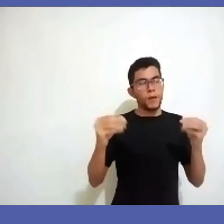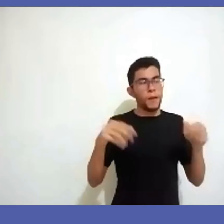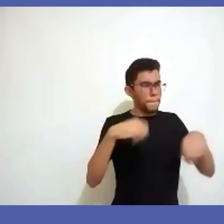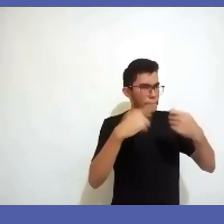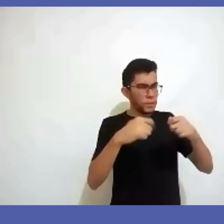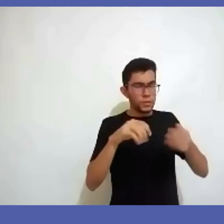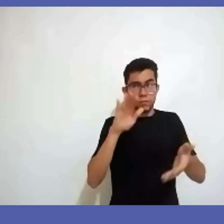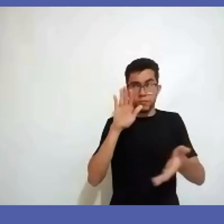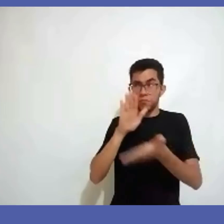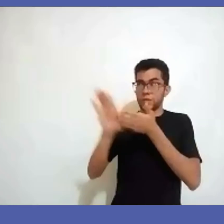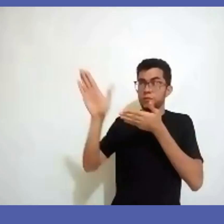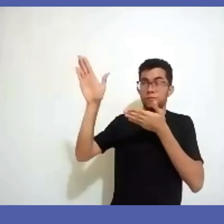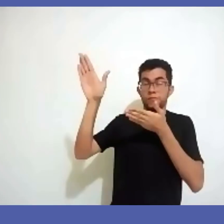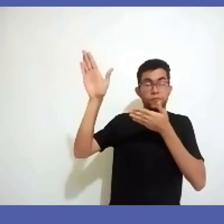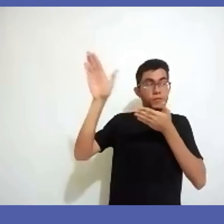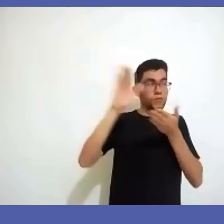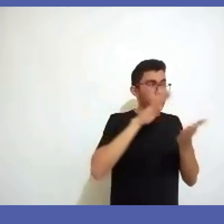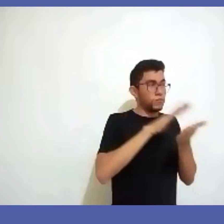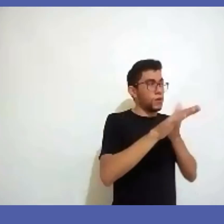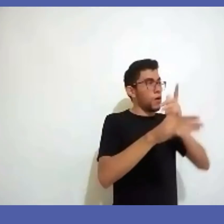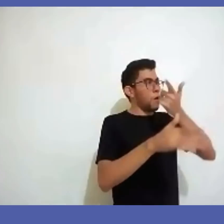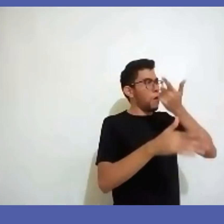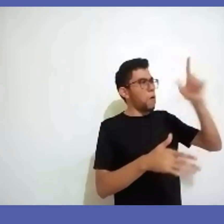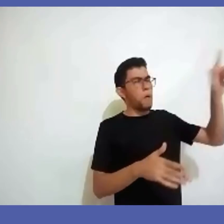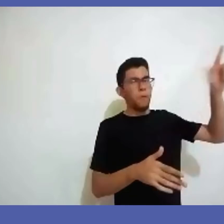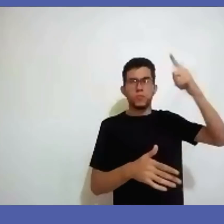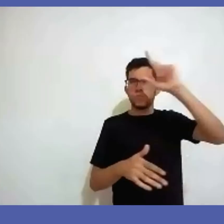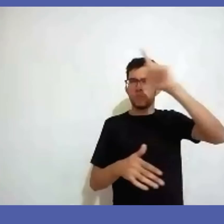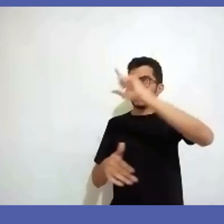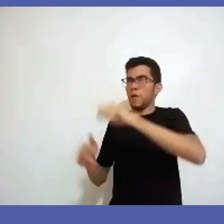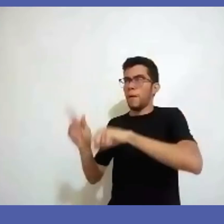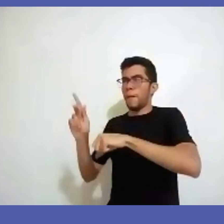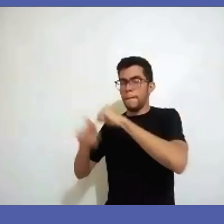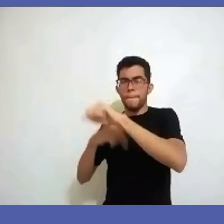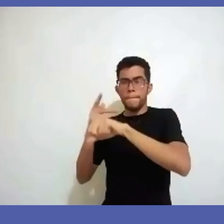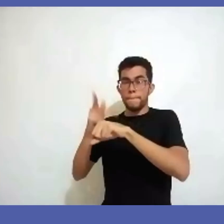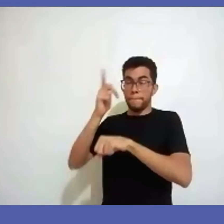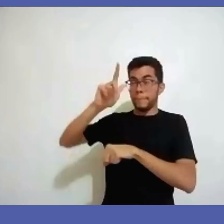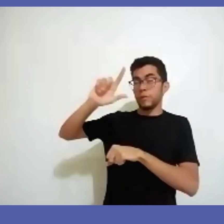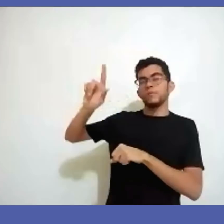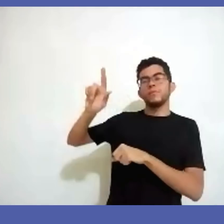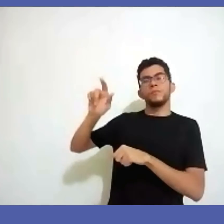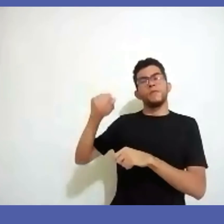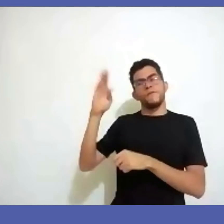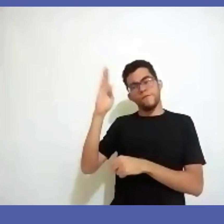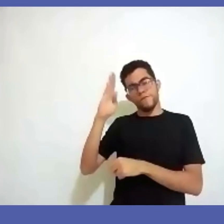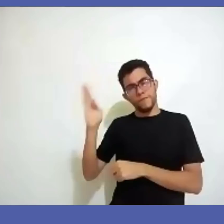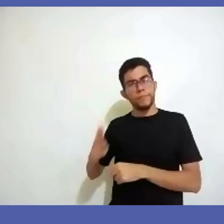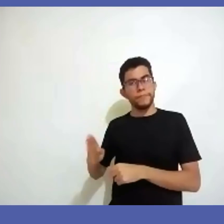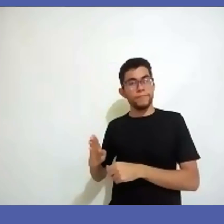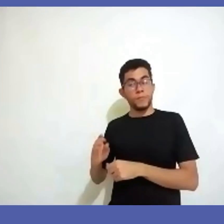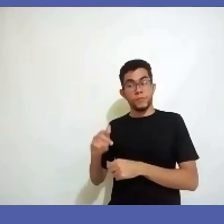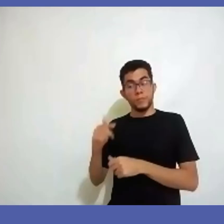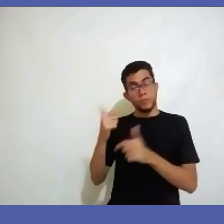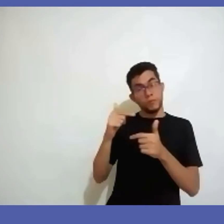vai viver como estrangeiros, como peregrinos. Irmãos, o que os judeus fizeram. E os judeus viveram, irmãos,